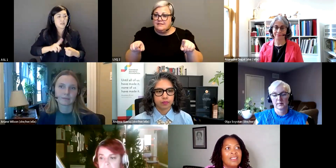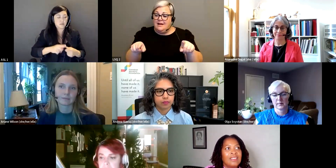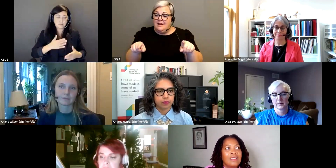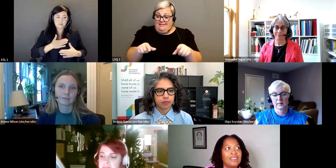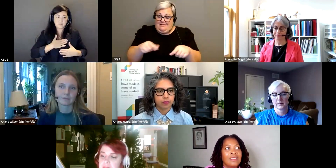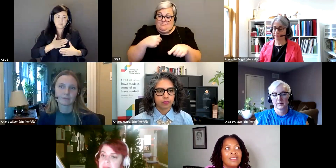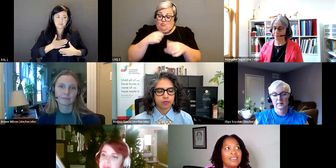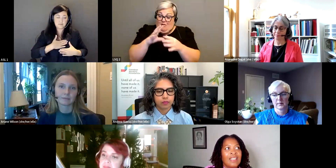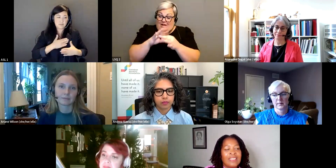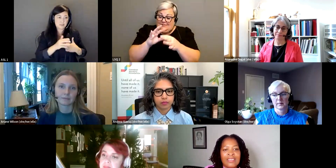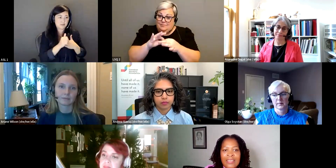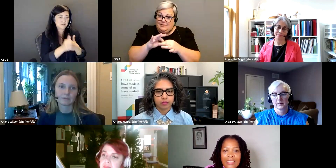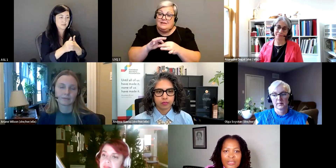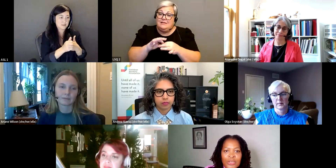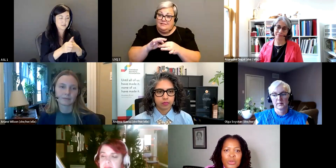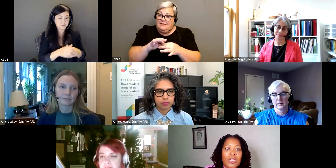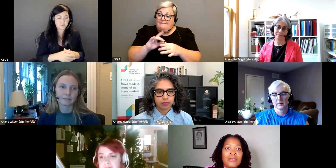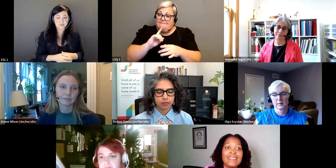intention.